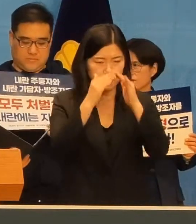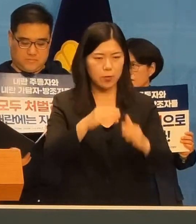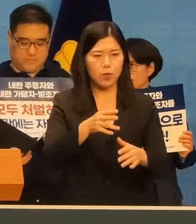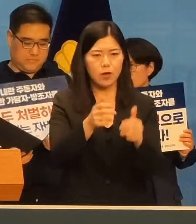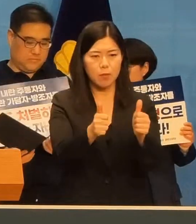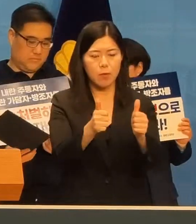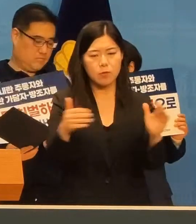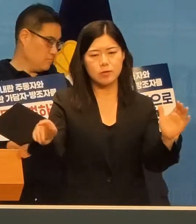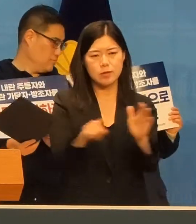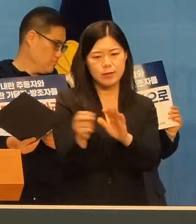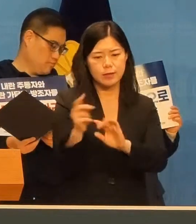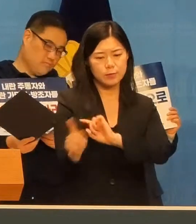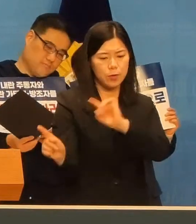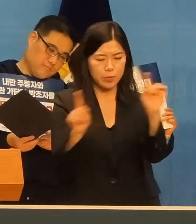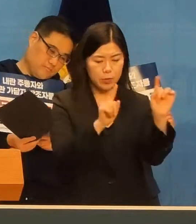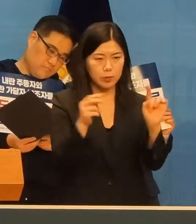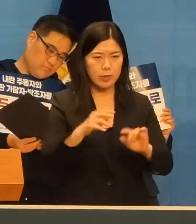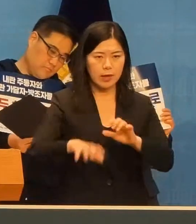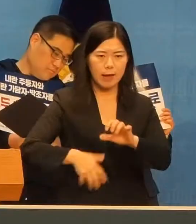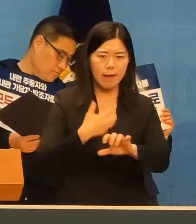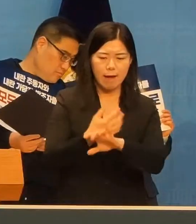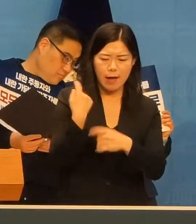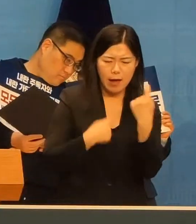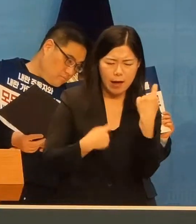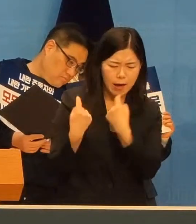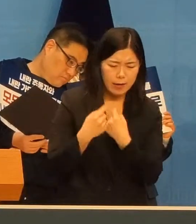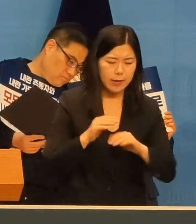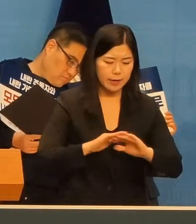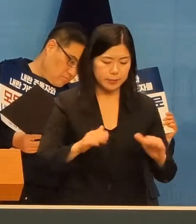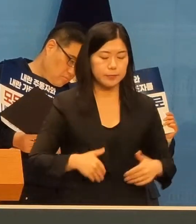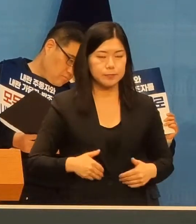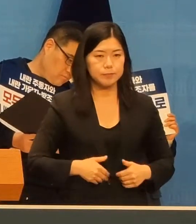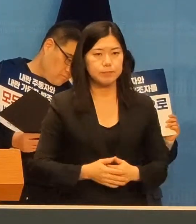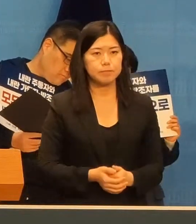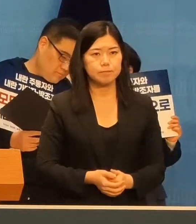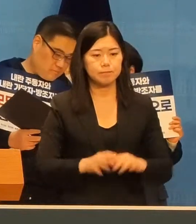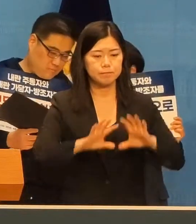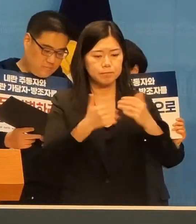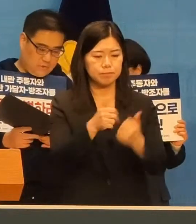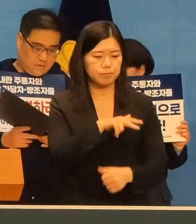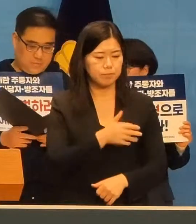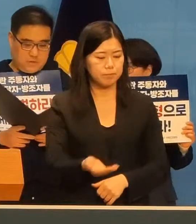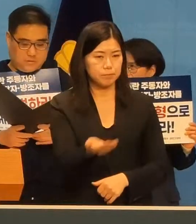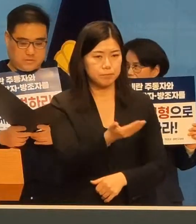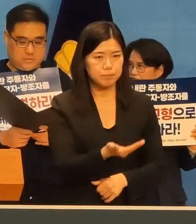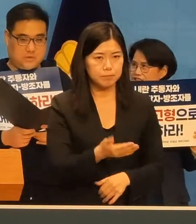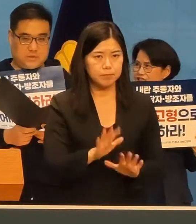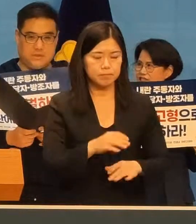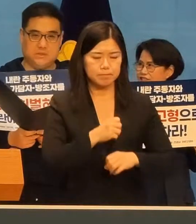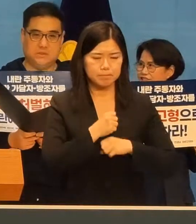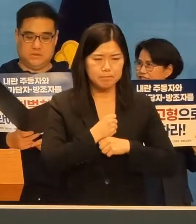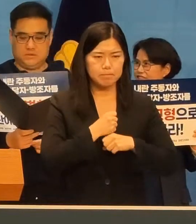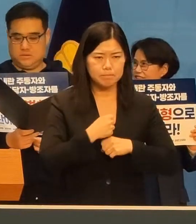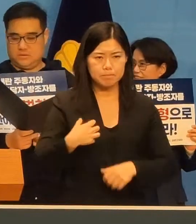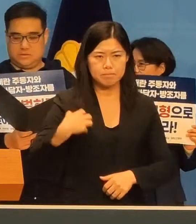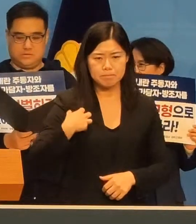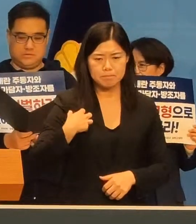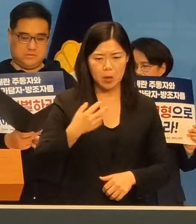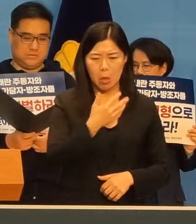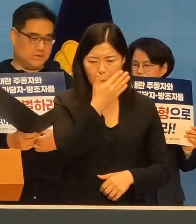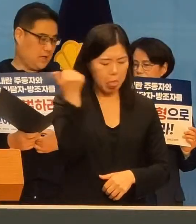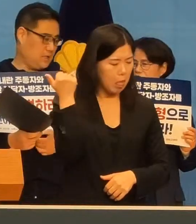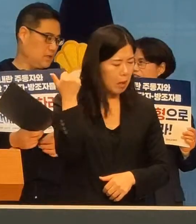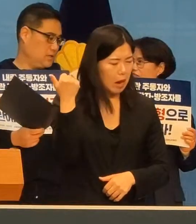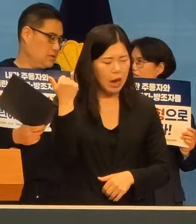신뢰를 회복하고 내란의 상처를 치유해야 합니다. 국회의원 여러분, 이 엄중한 과제를 외면하거나 재현하는